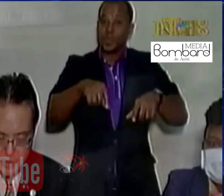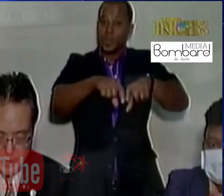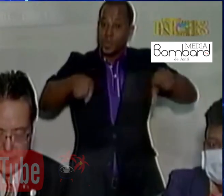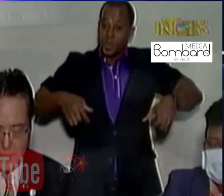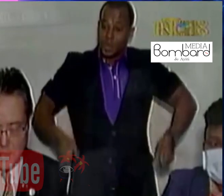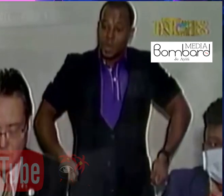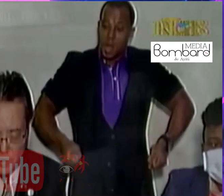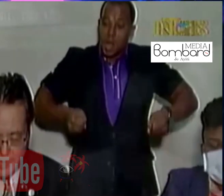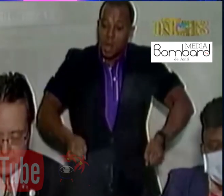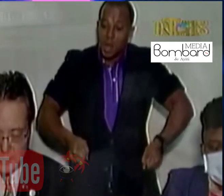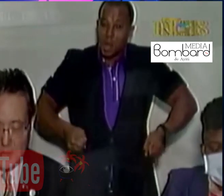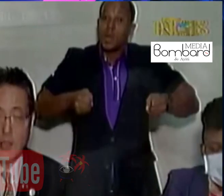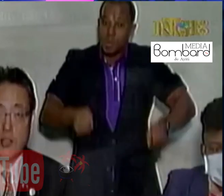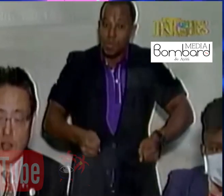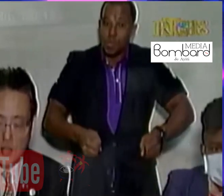déambulateurs,